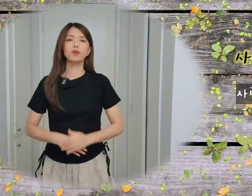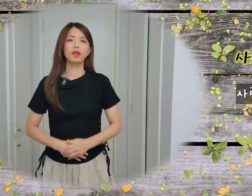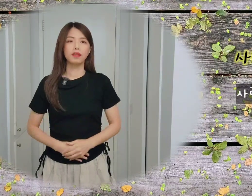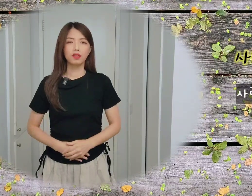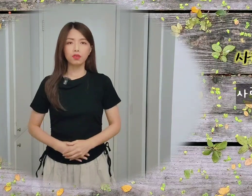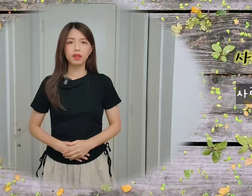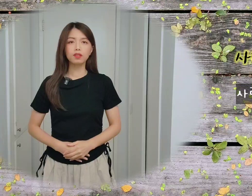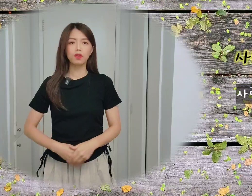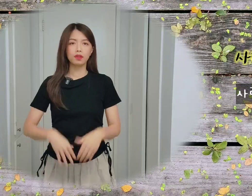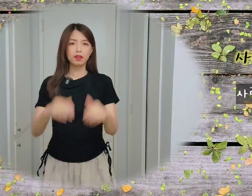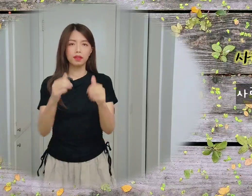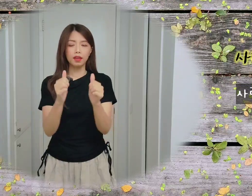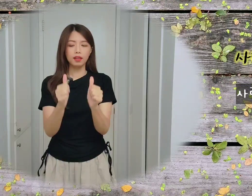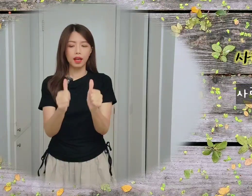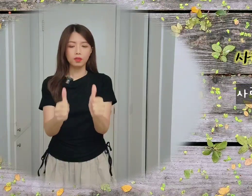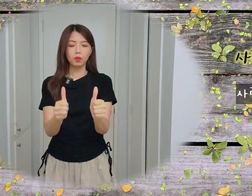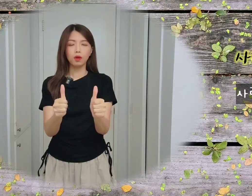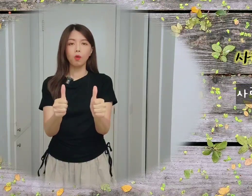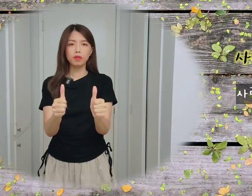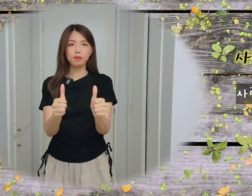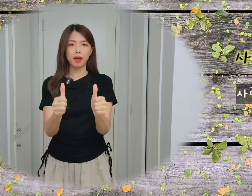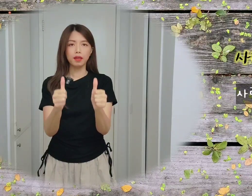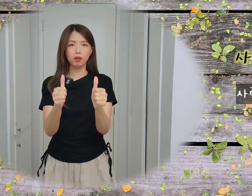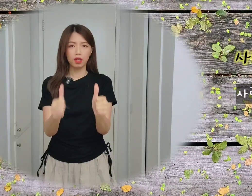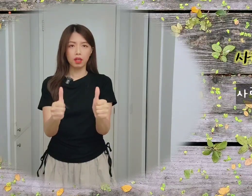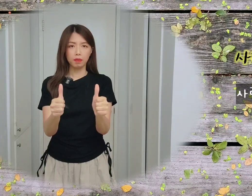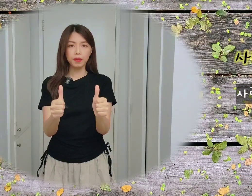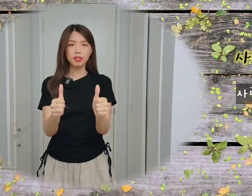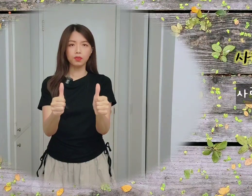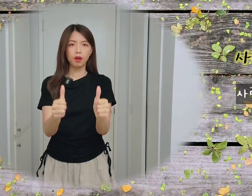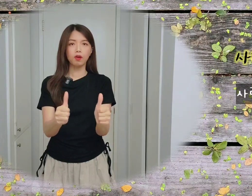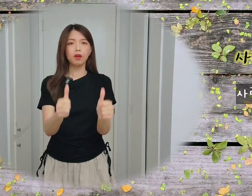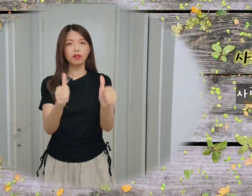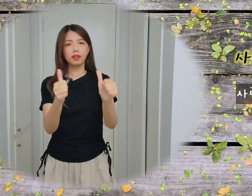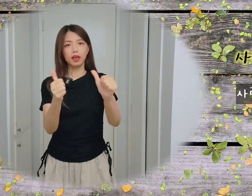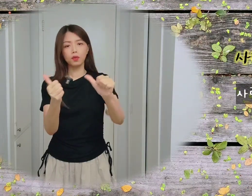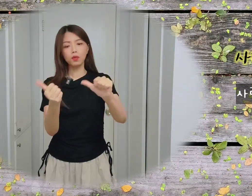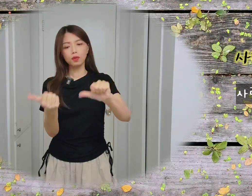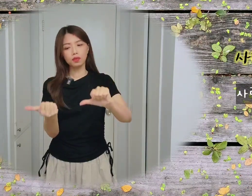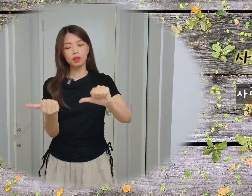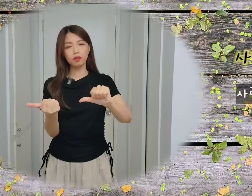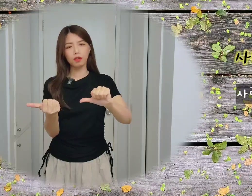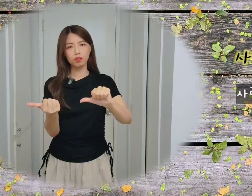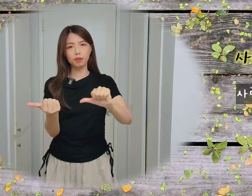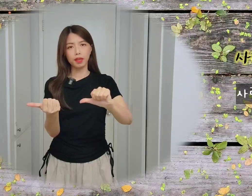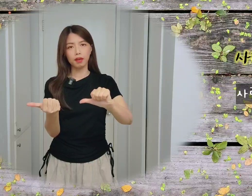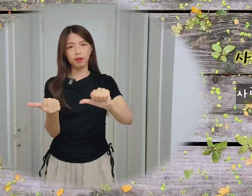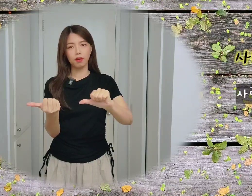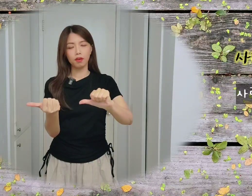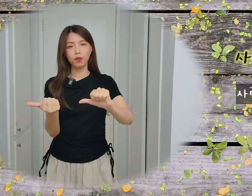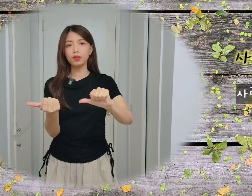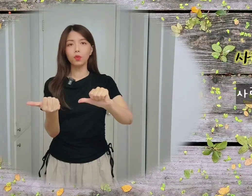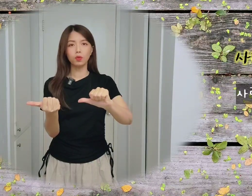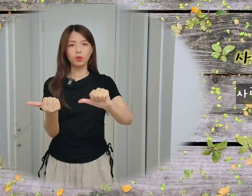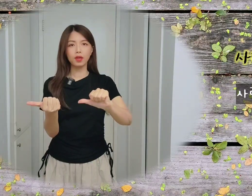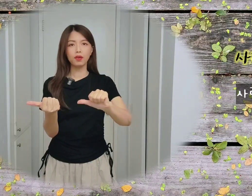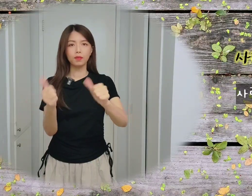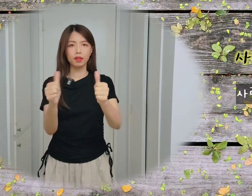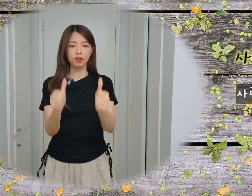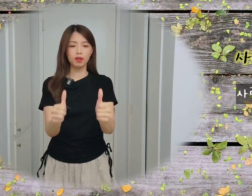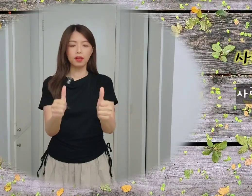죽지 못했네. 죽다 수어는 양손 엄지만 이렇게 펴시고요. 그대로 쓰러뜨려 주시면 돼요. 왼쪽